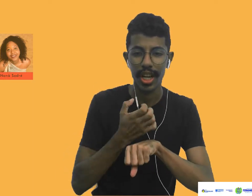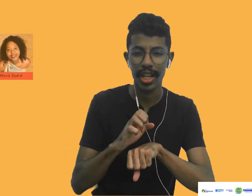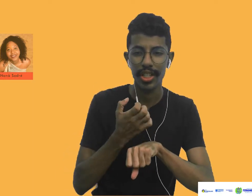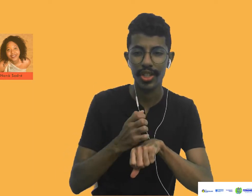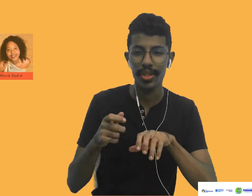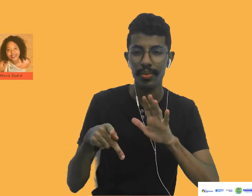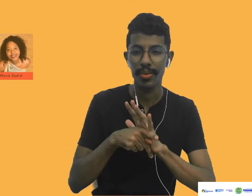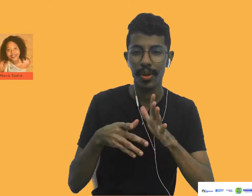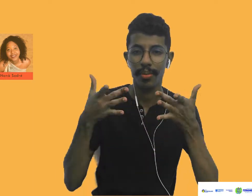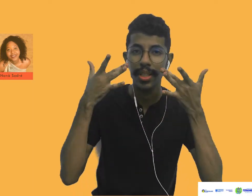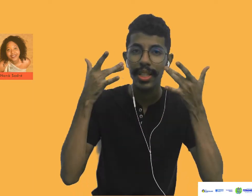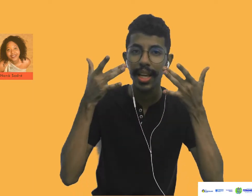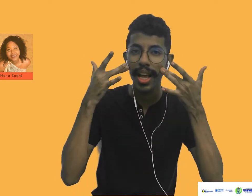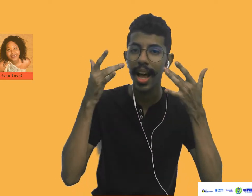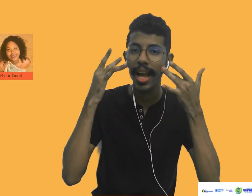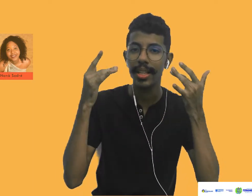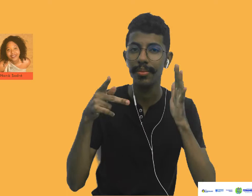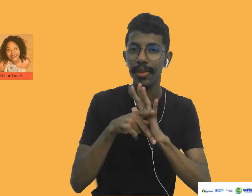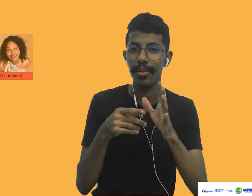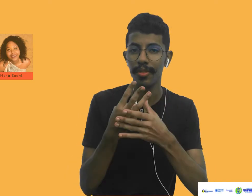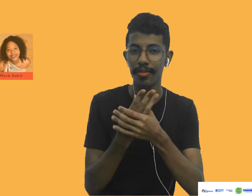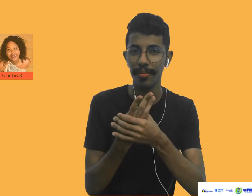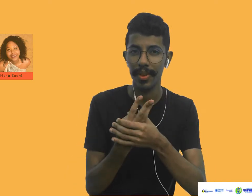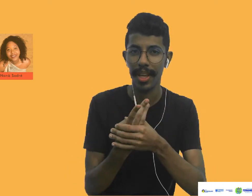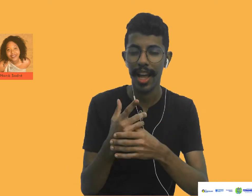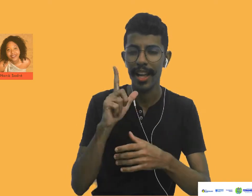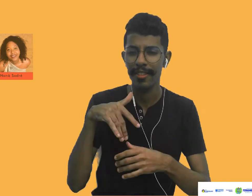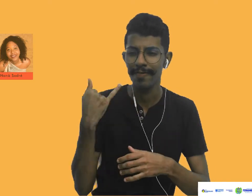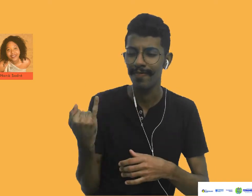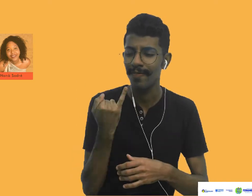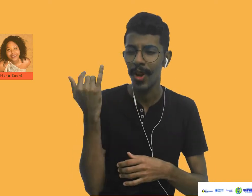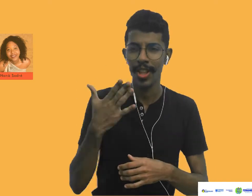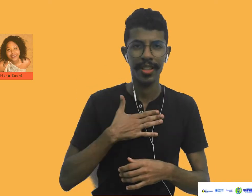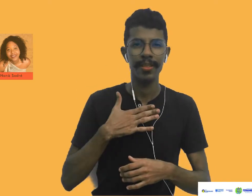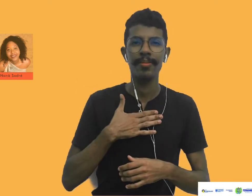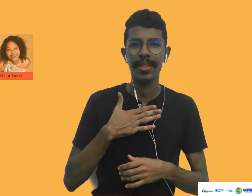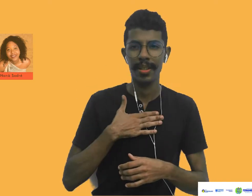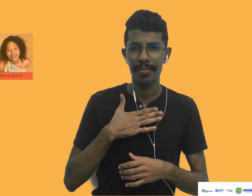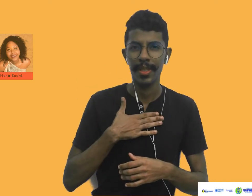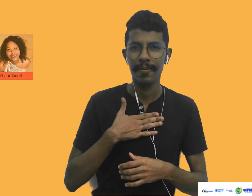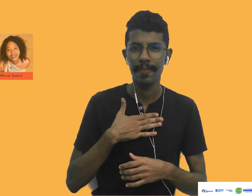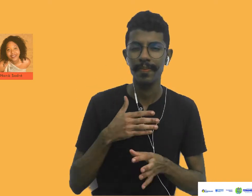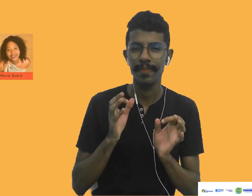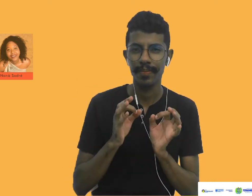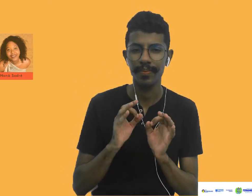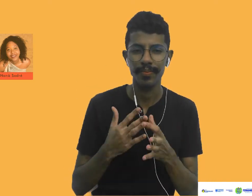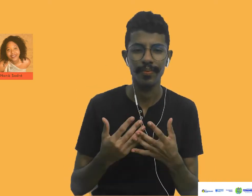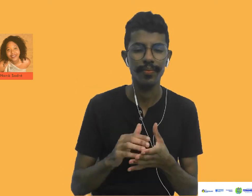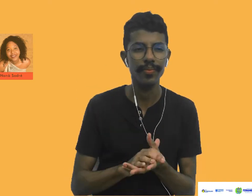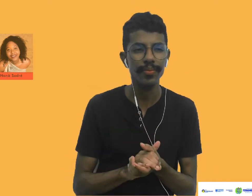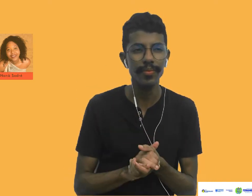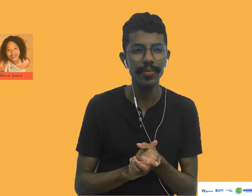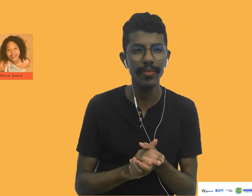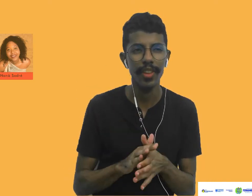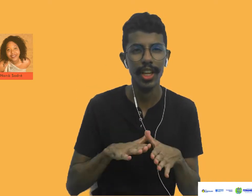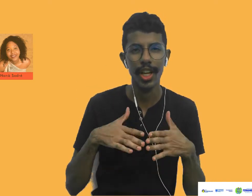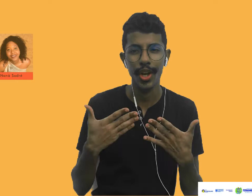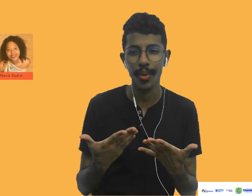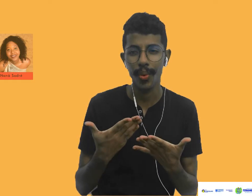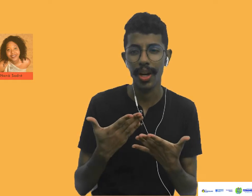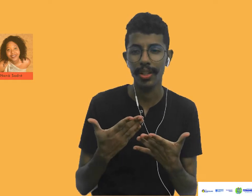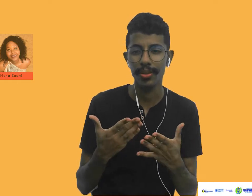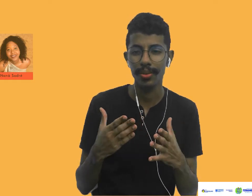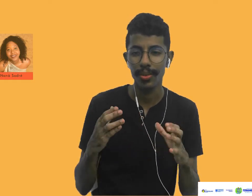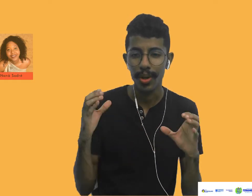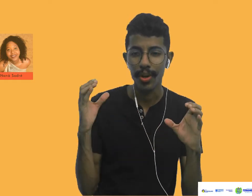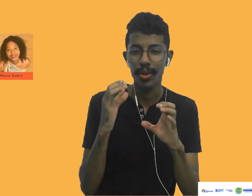um estágio no teatro da UFPE também, que foi super importante para mim ir para lá. E